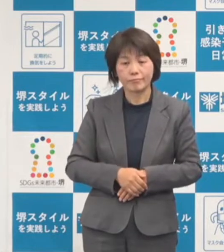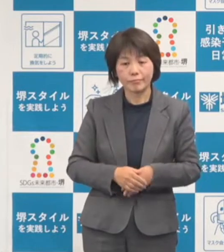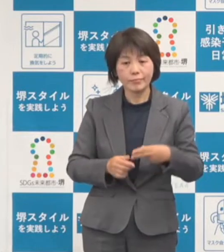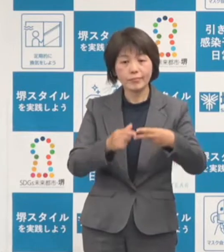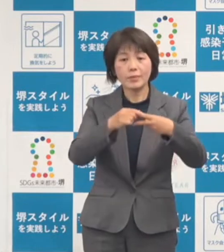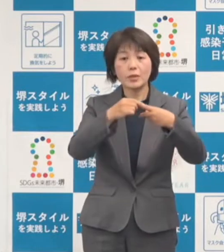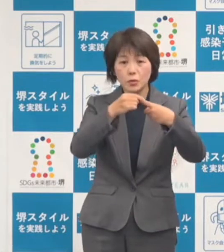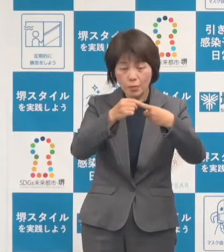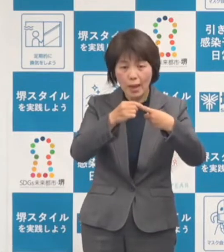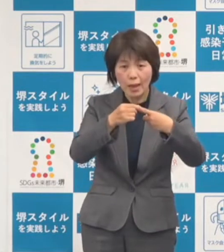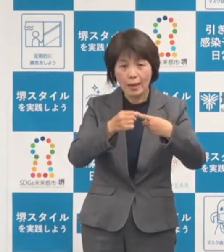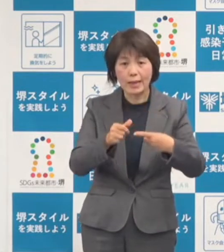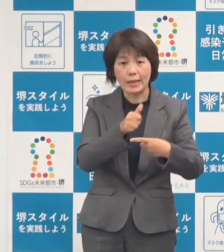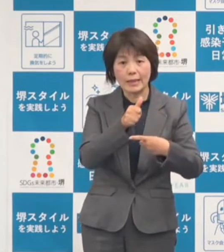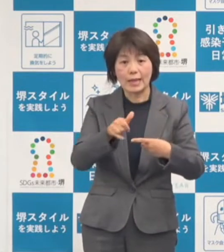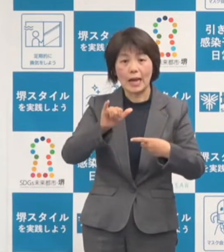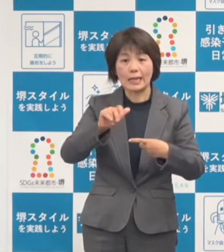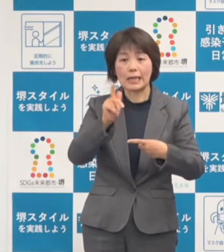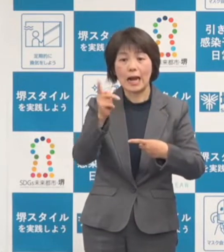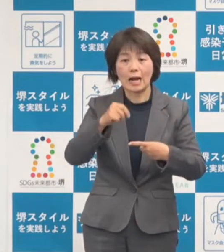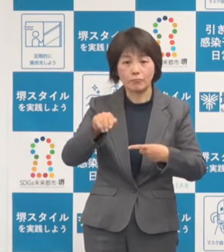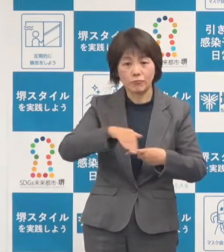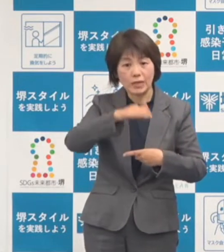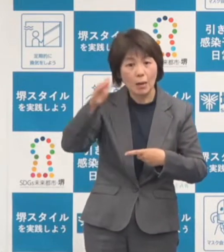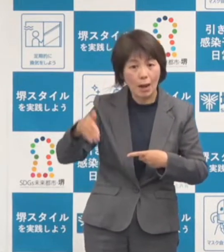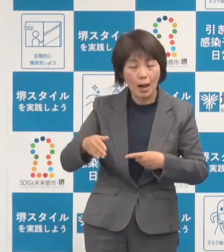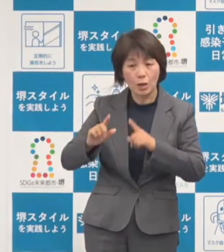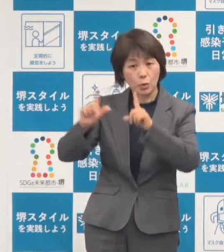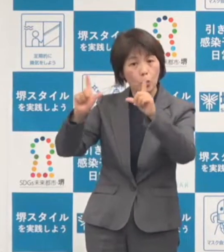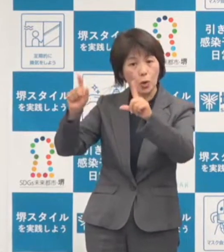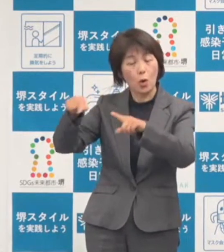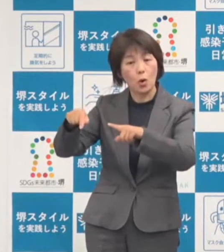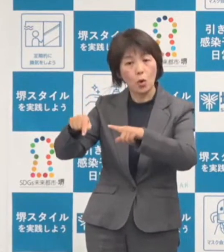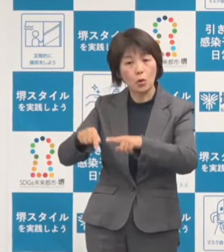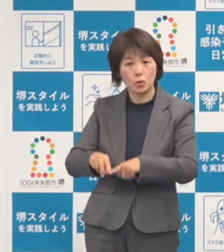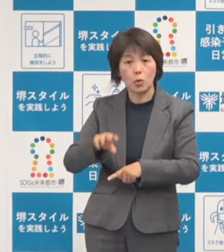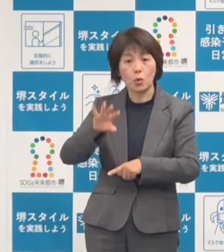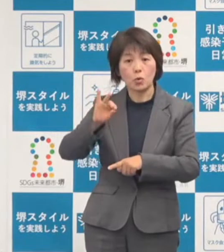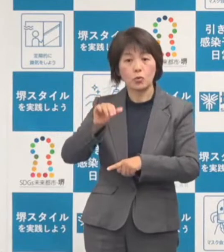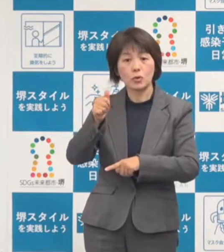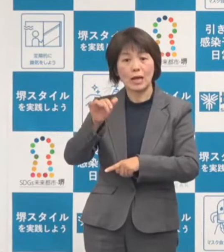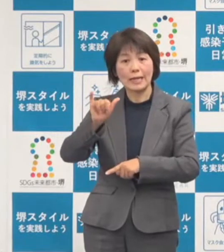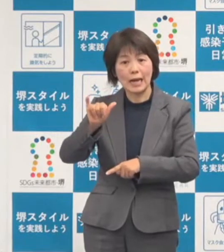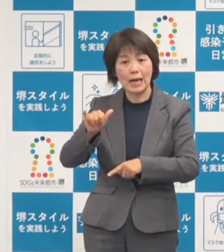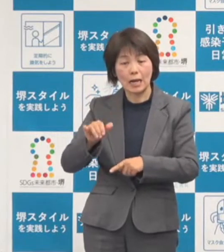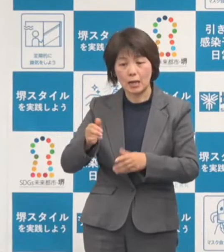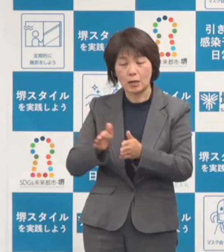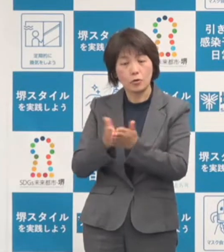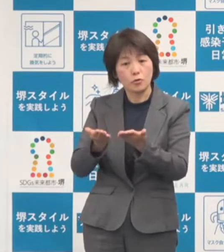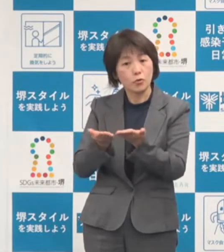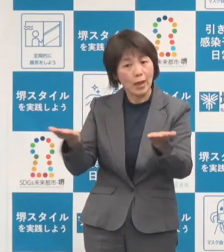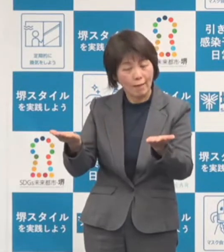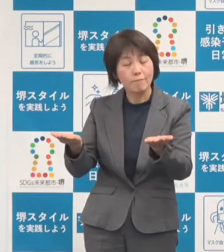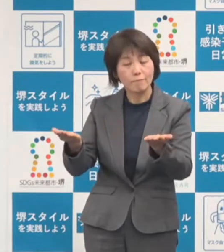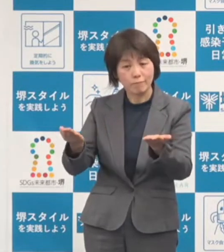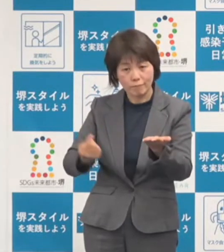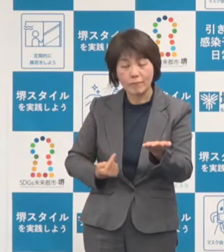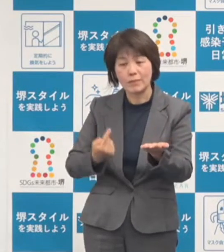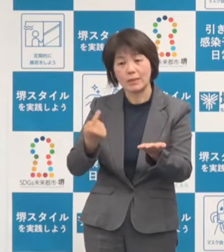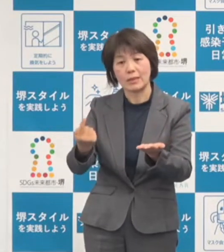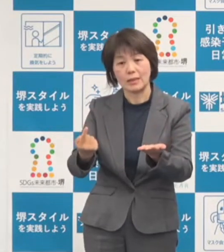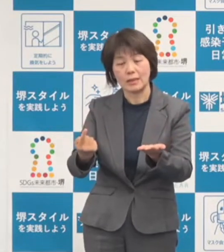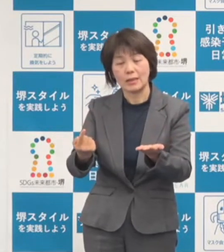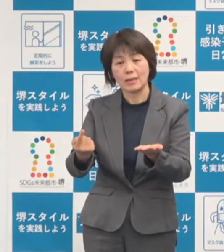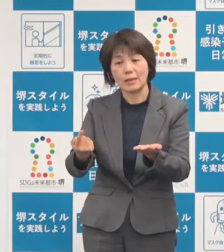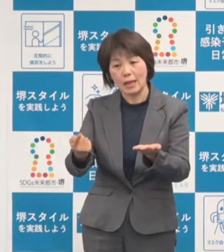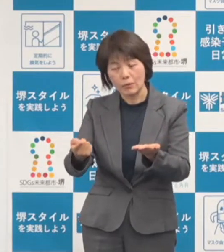は代官山、東京の代官山にあります蔦屋書店、私も訪れたことがありますが、大変スタイリッシュな空